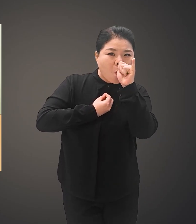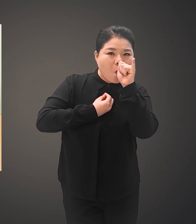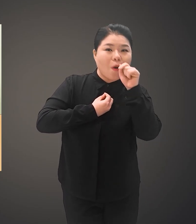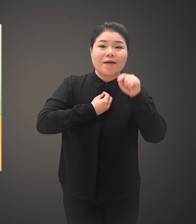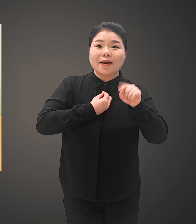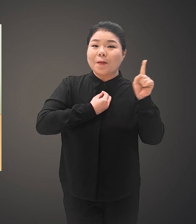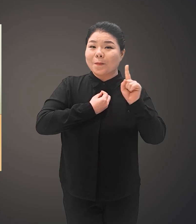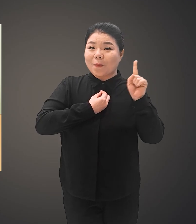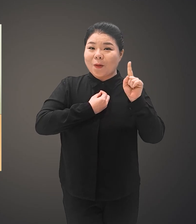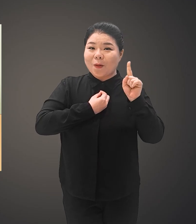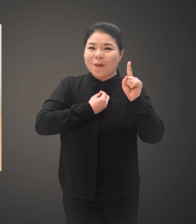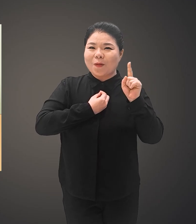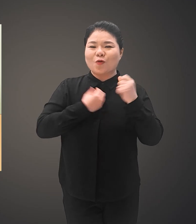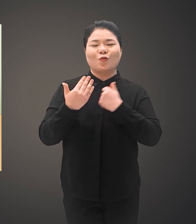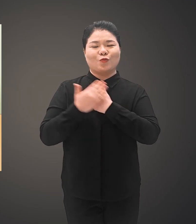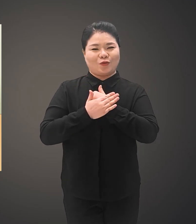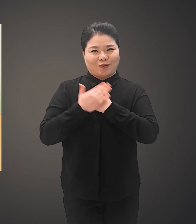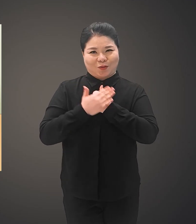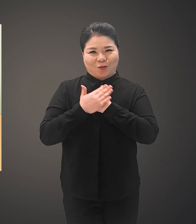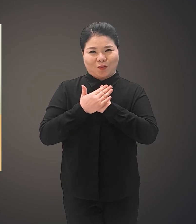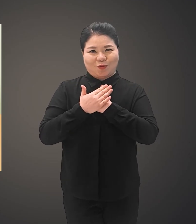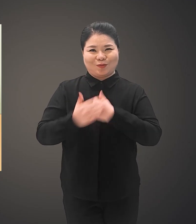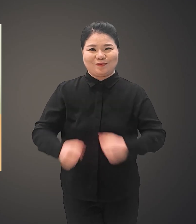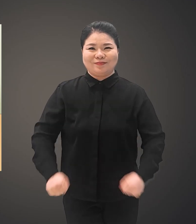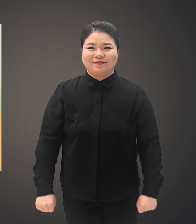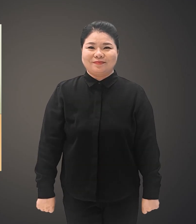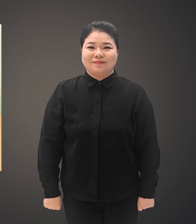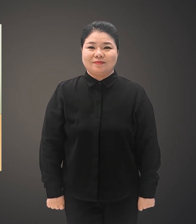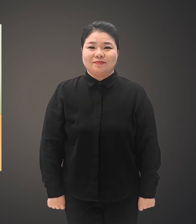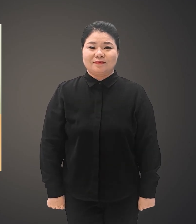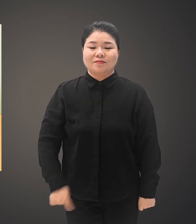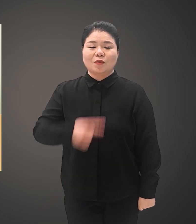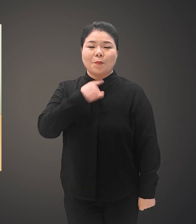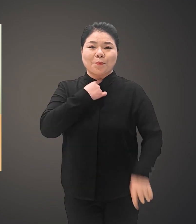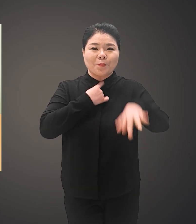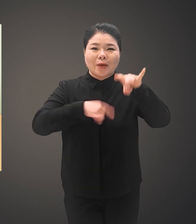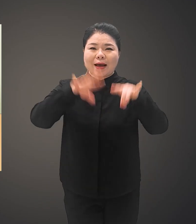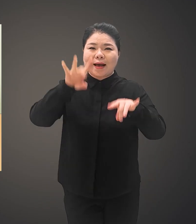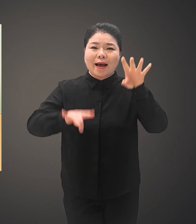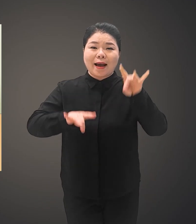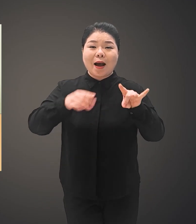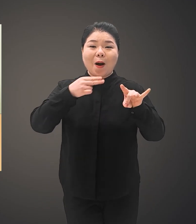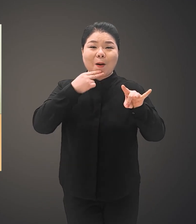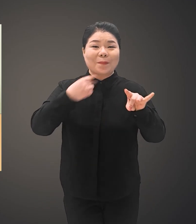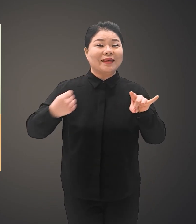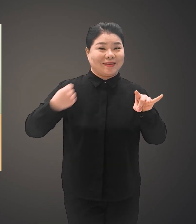있었다. 그건 위로였다. 목을 마르지 않게 하는 힘이었다.